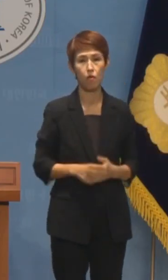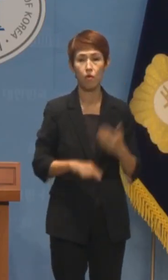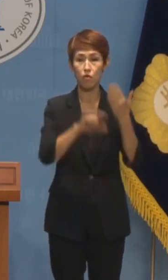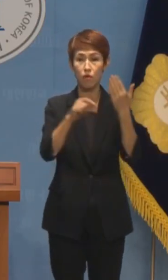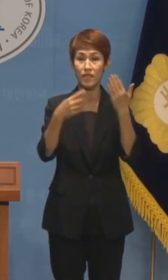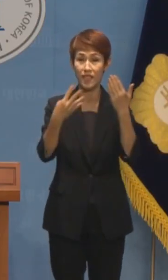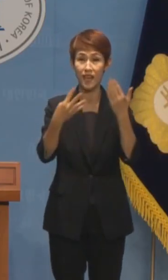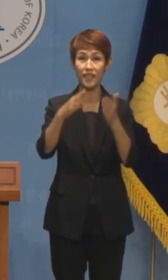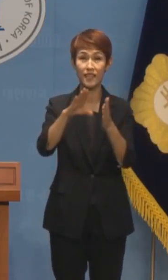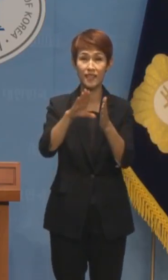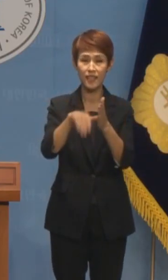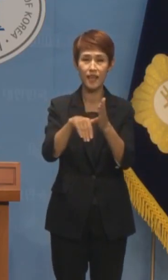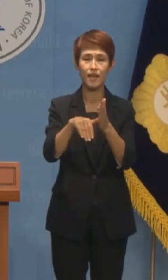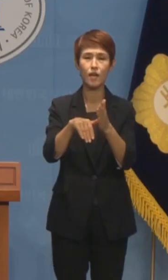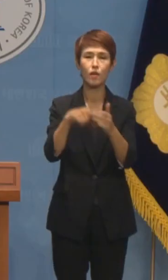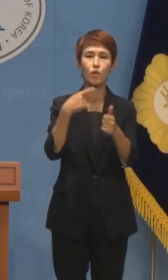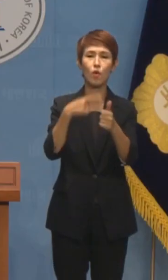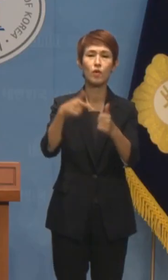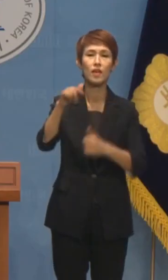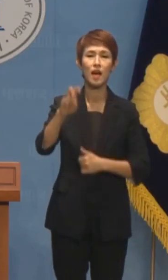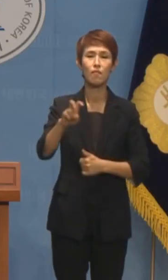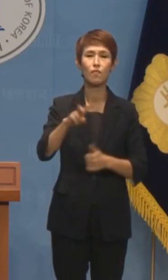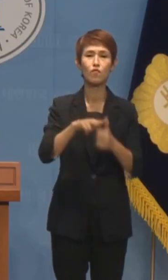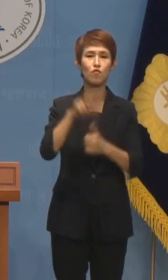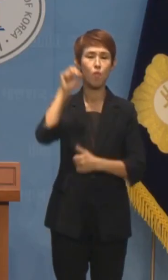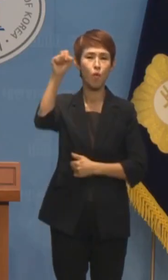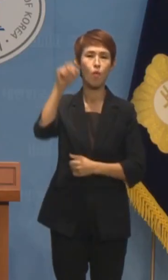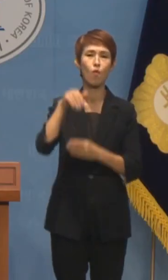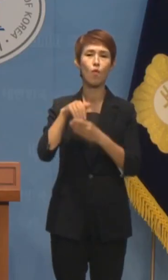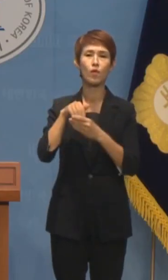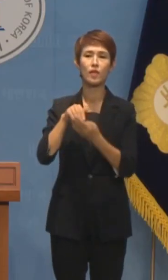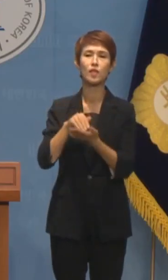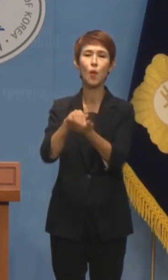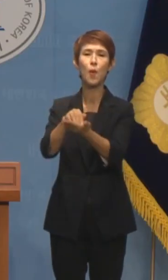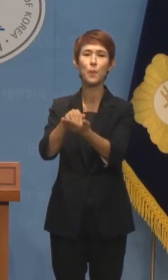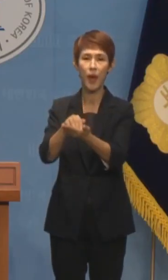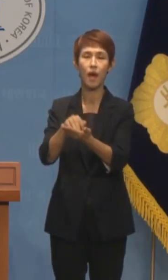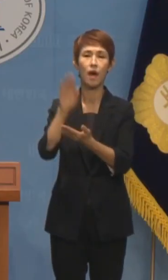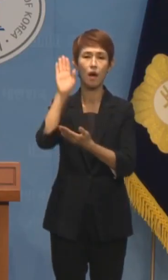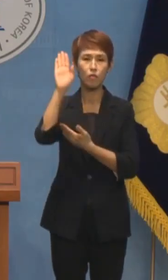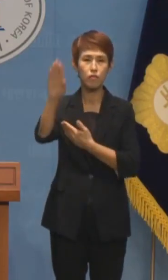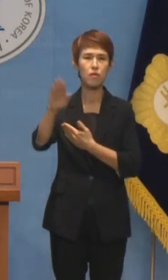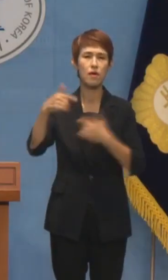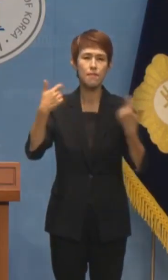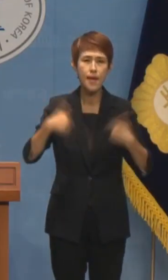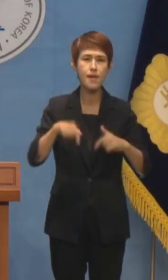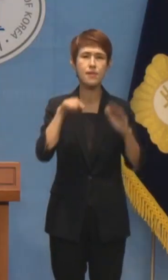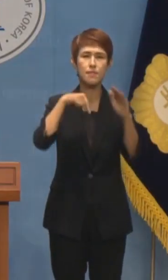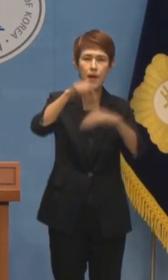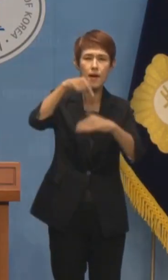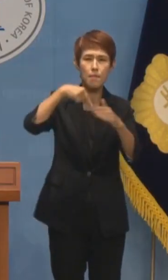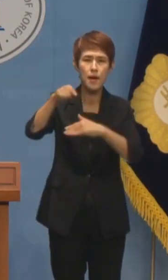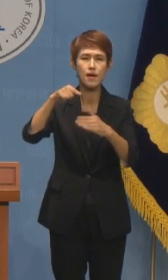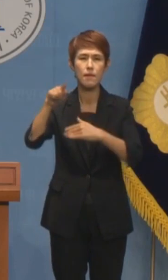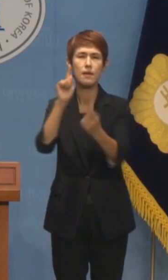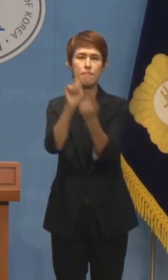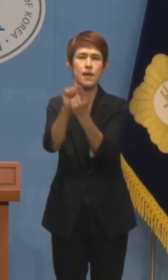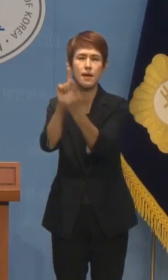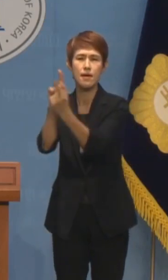제일 먼저 교육감 예비후보로 등록을 마치고 거의 매일 거리에서 시민과 만난 홍재남이